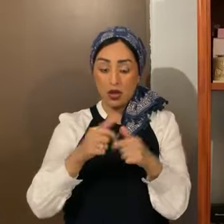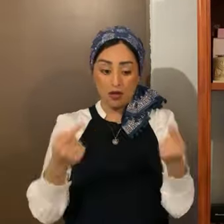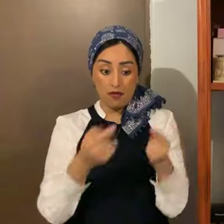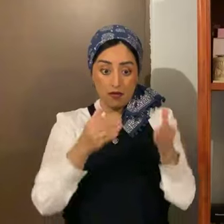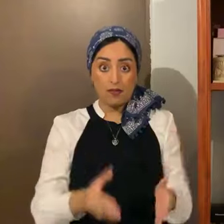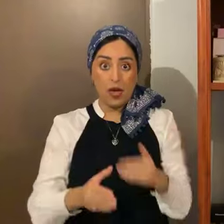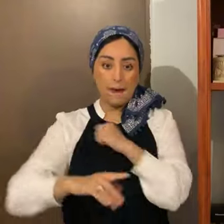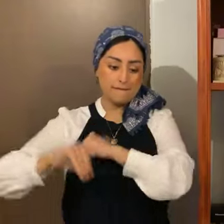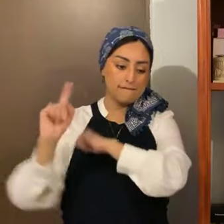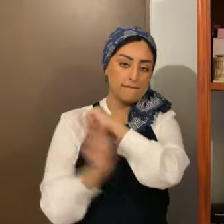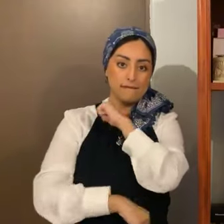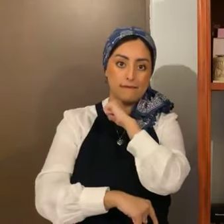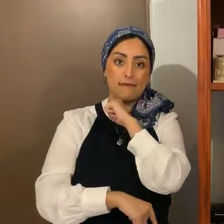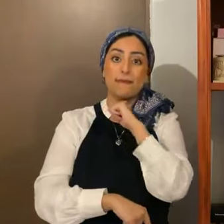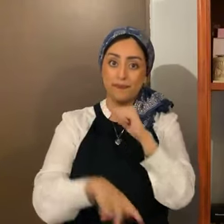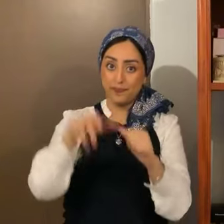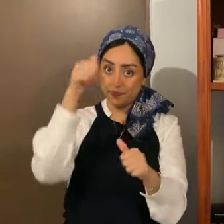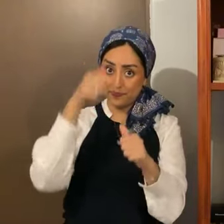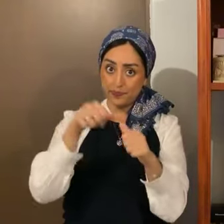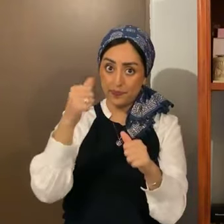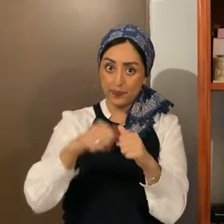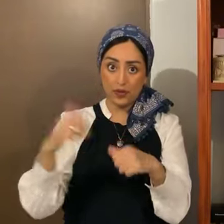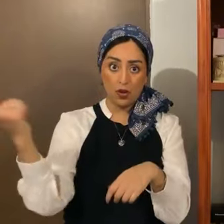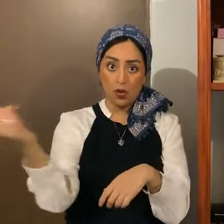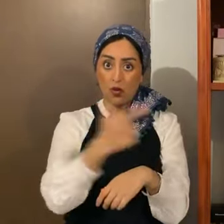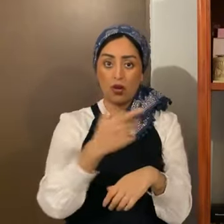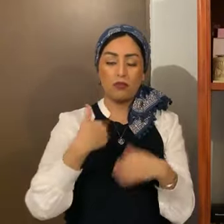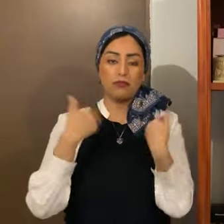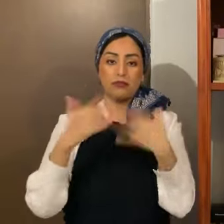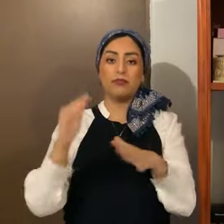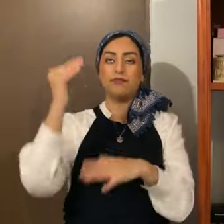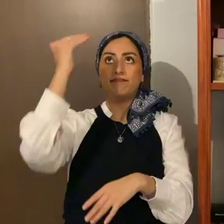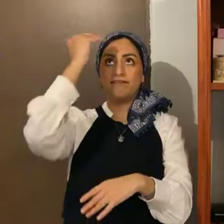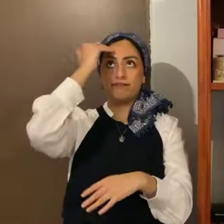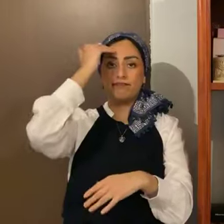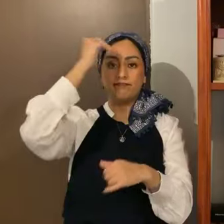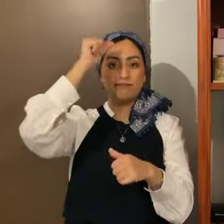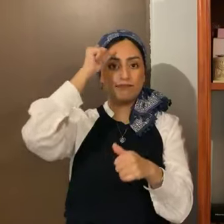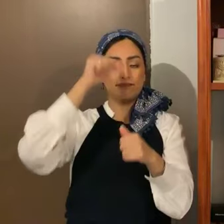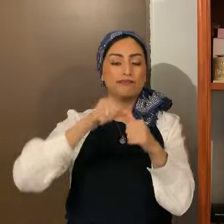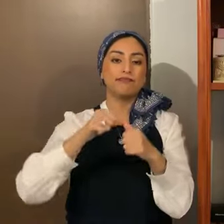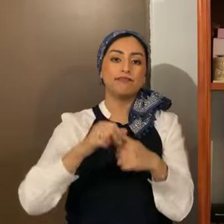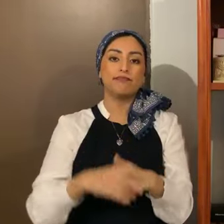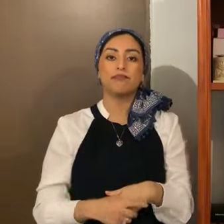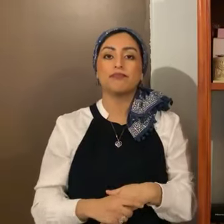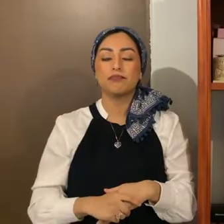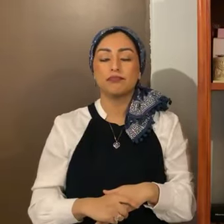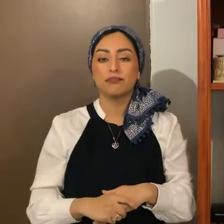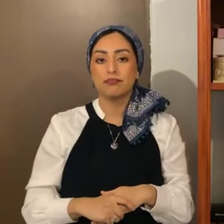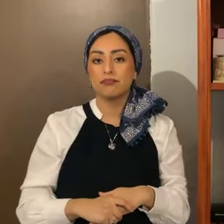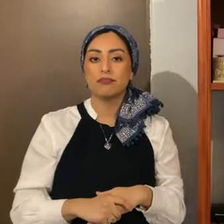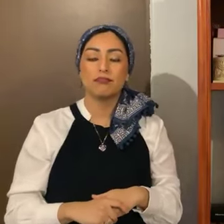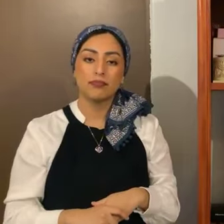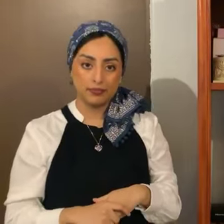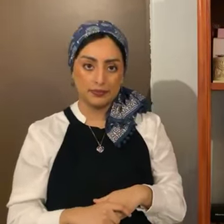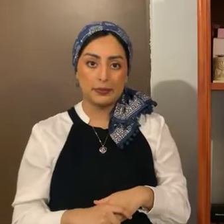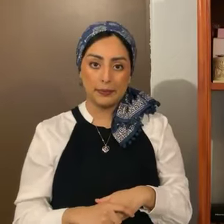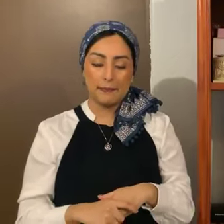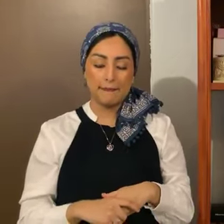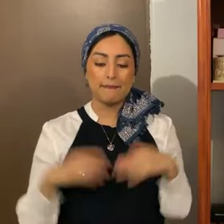al culpable. Eso grábenselo bien todos, yo me lo grabé bien desde hace muchos años.